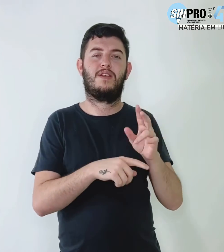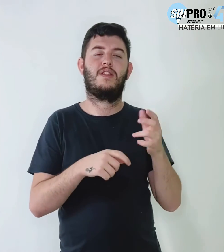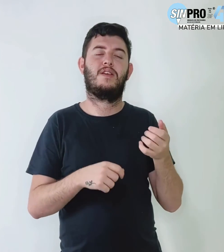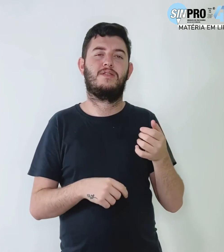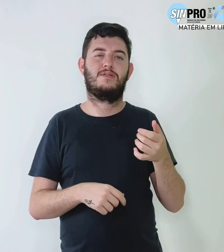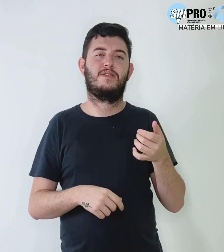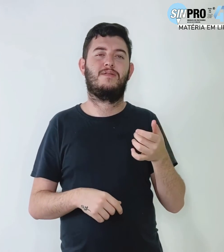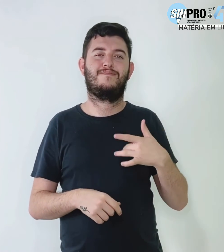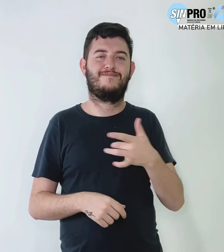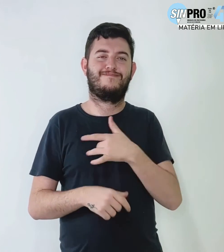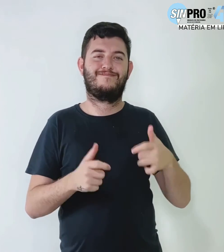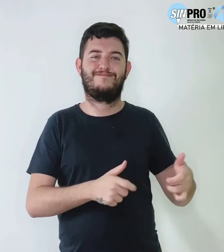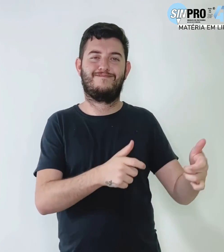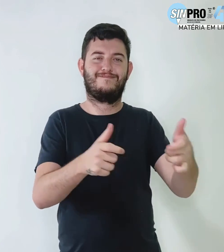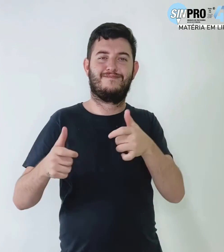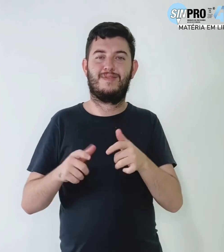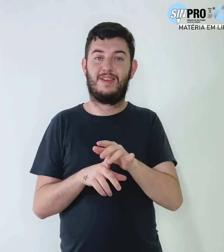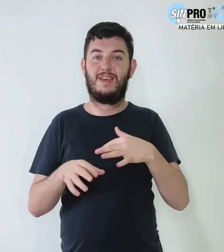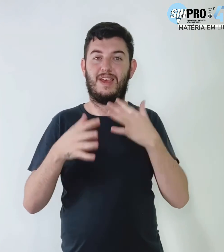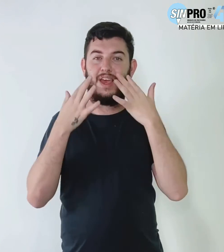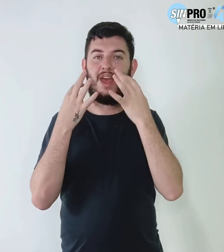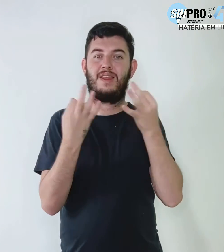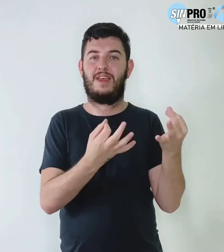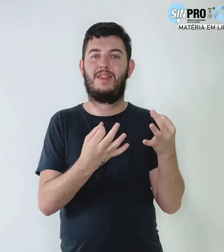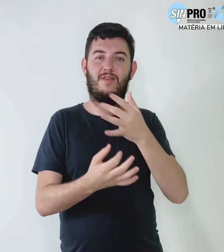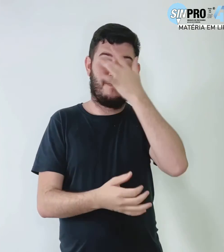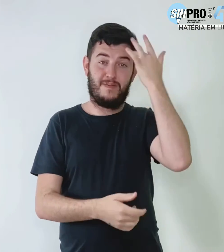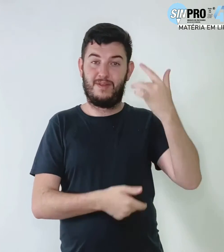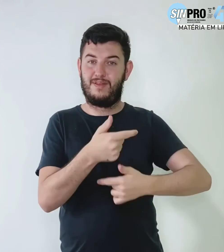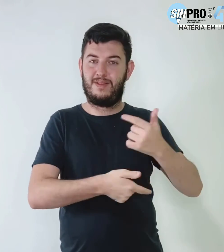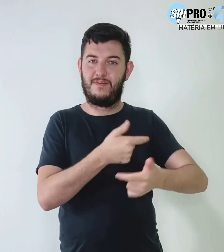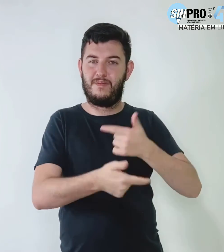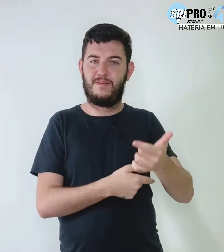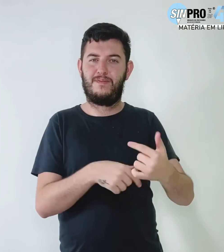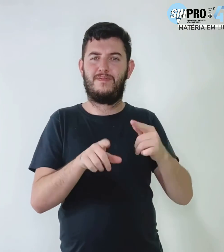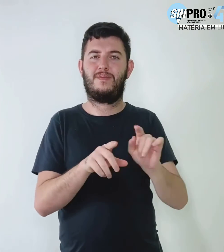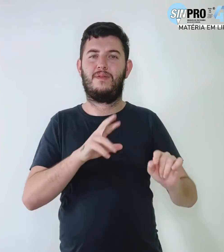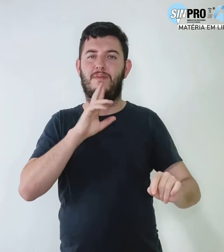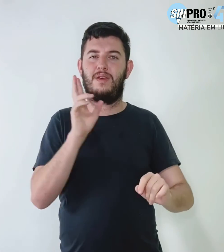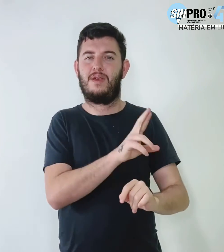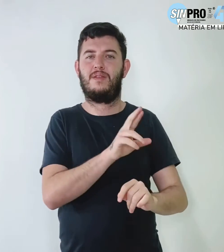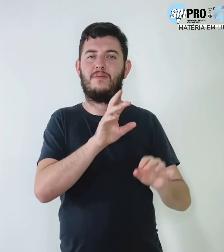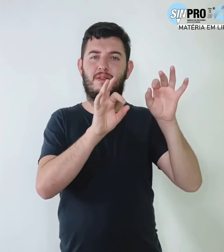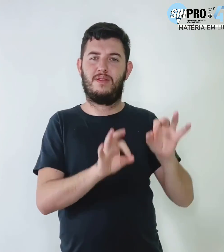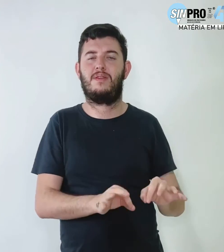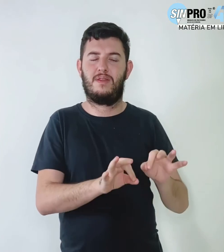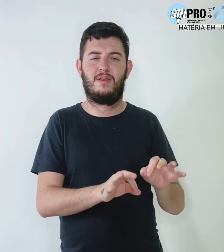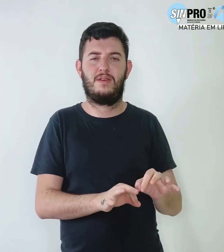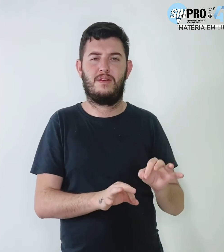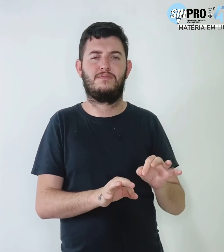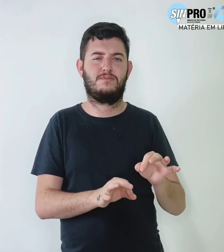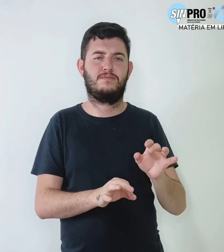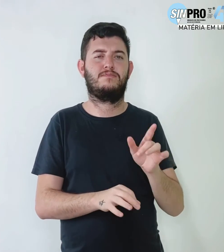de saúde, vigilância sanitária e atenção primária ao trabalhador, responderem de